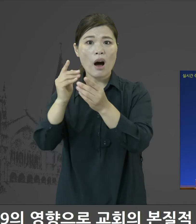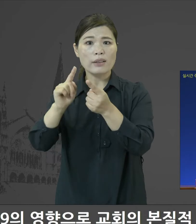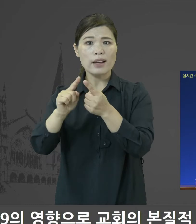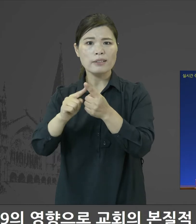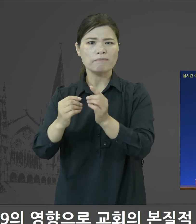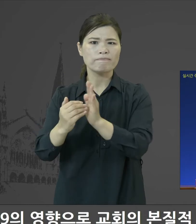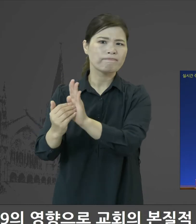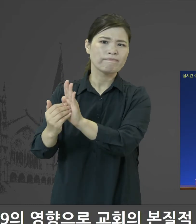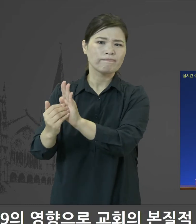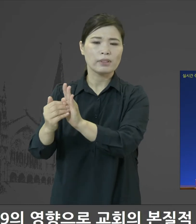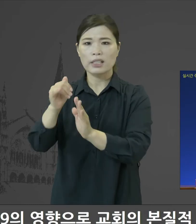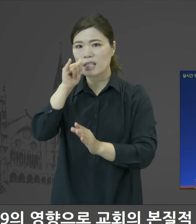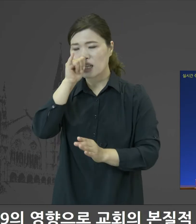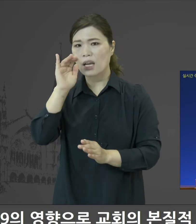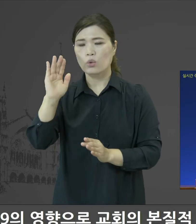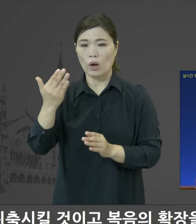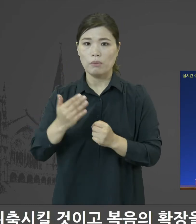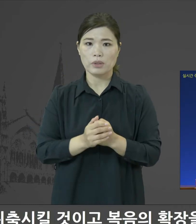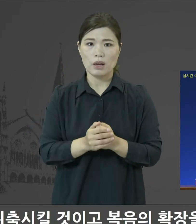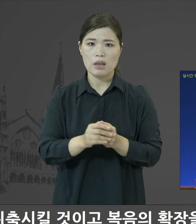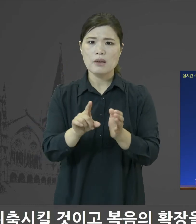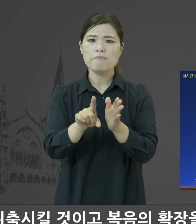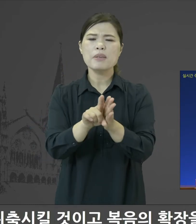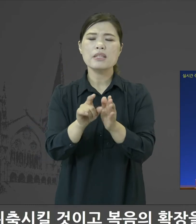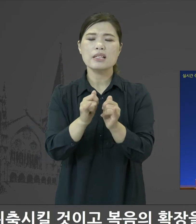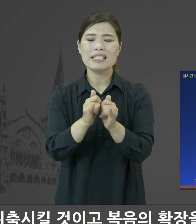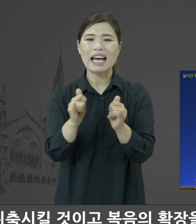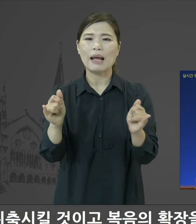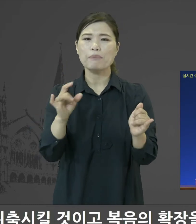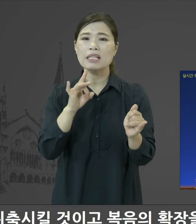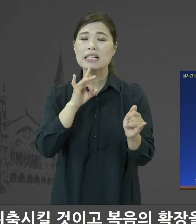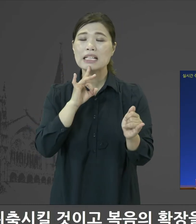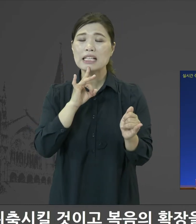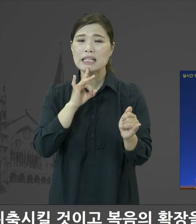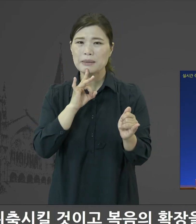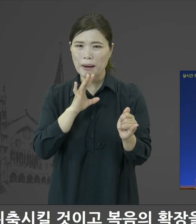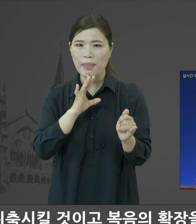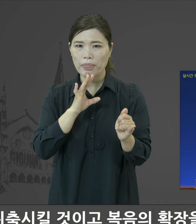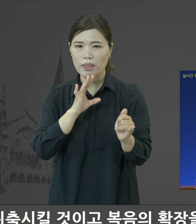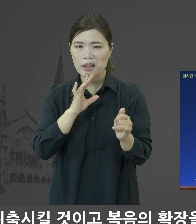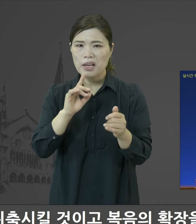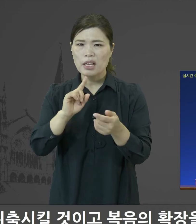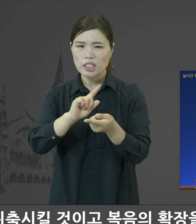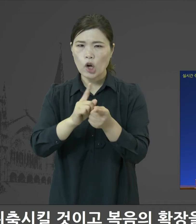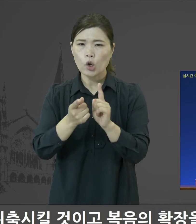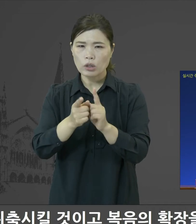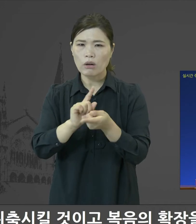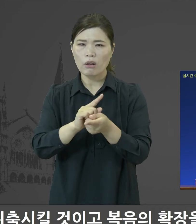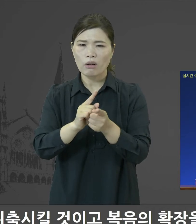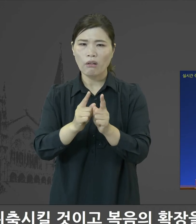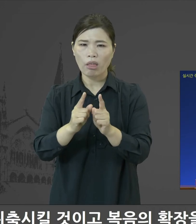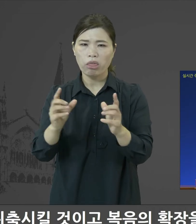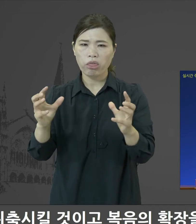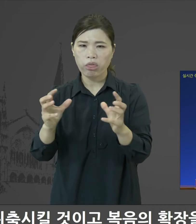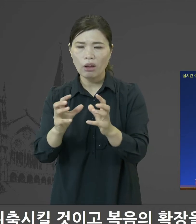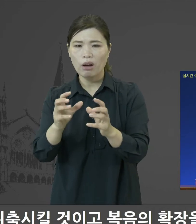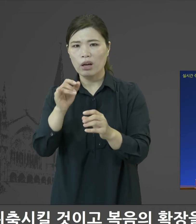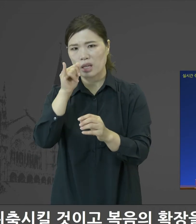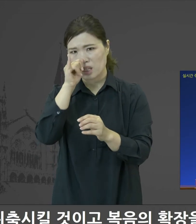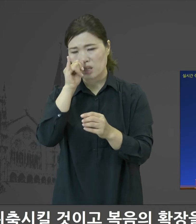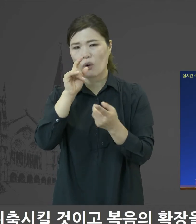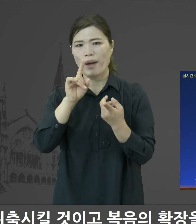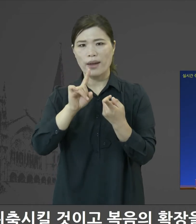안에서만, 믿는 사람들 사이에서만 가질 것으로 위축시킬 그런 이 세속주의의 도전은